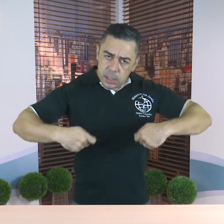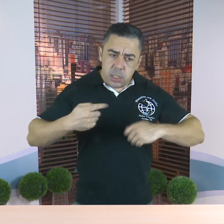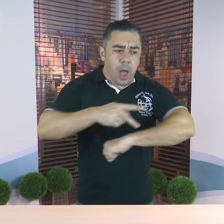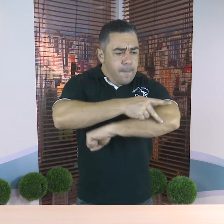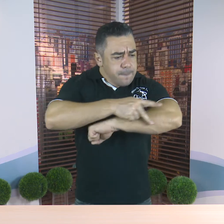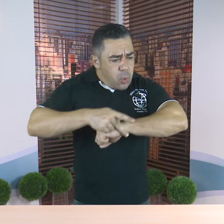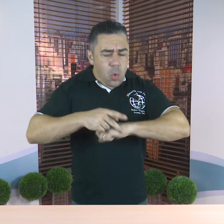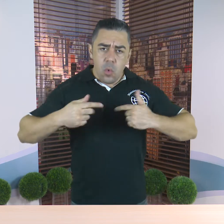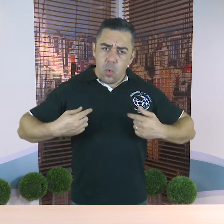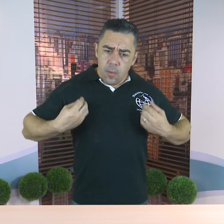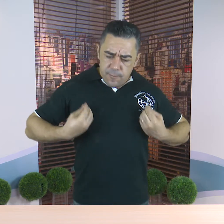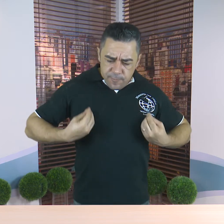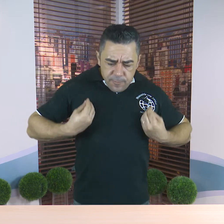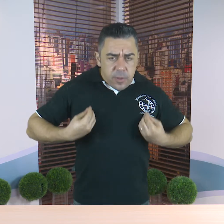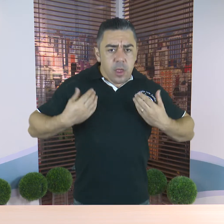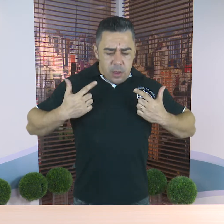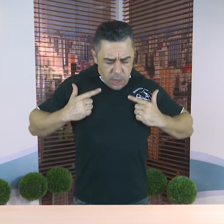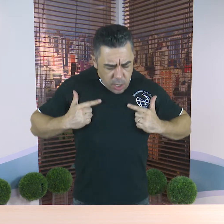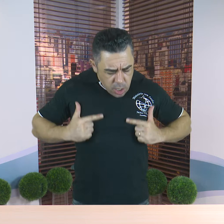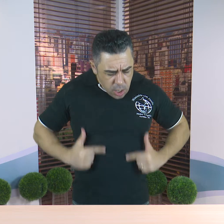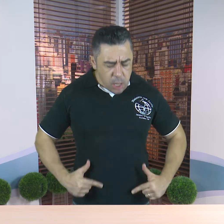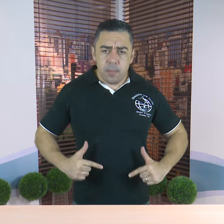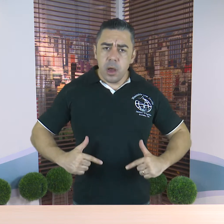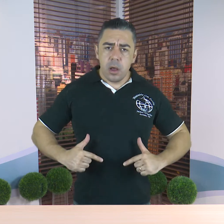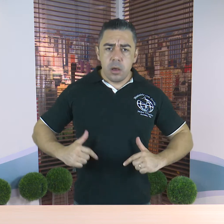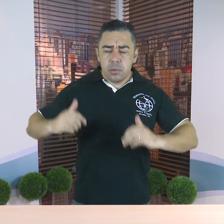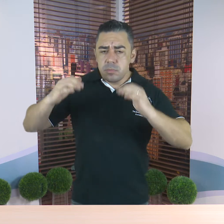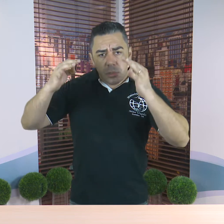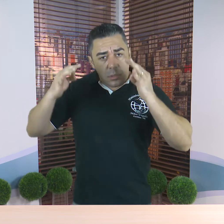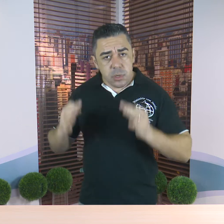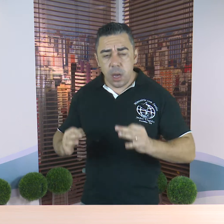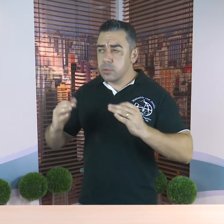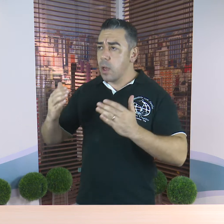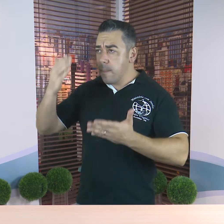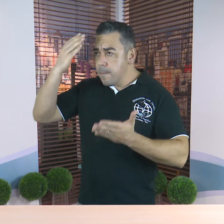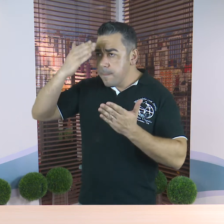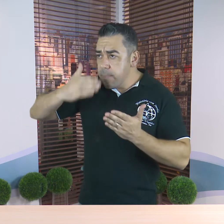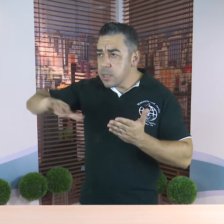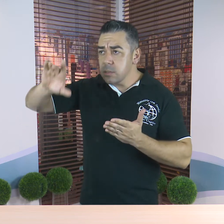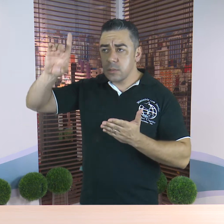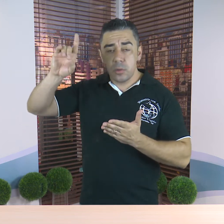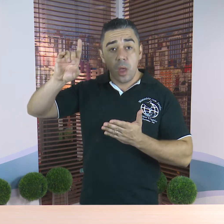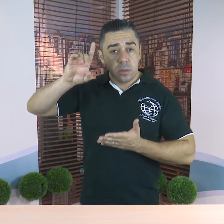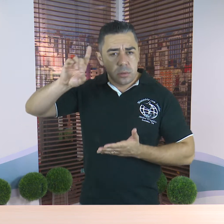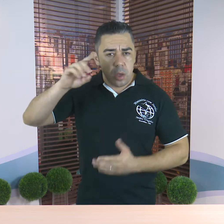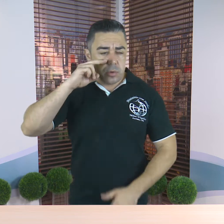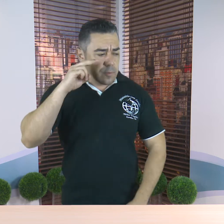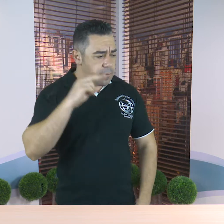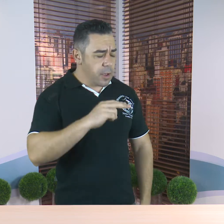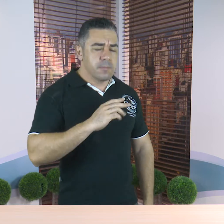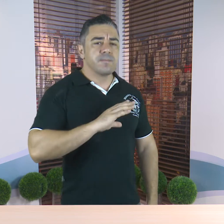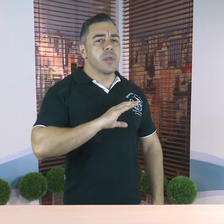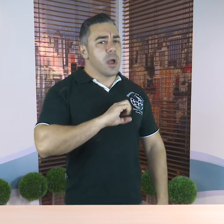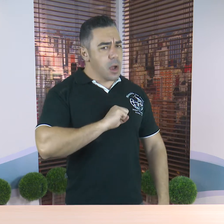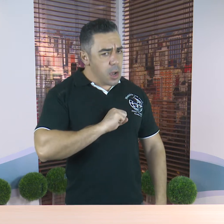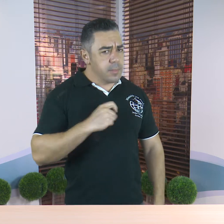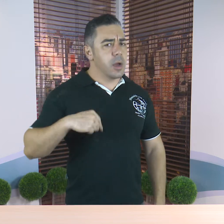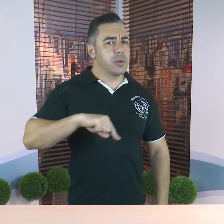um agir justo diante de Deus. Certamente, o Senhor agrada-se de quem anda em santidade e em